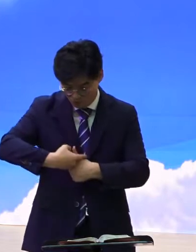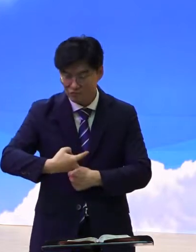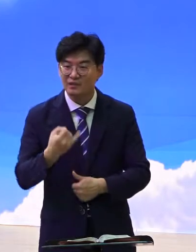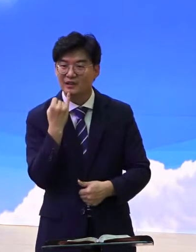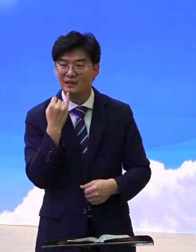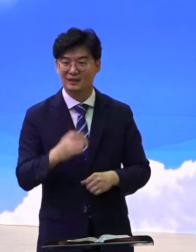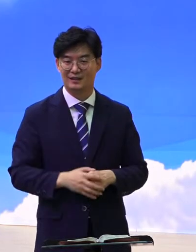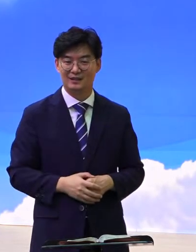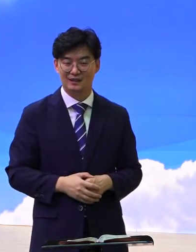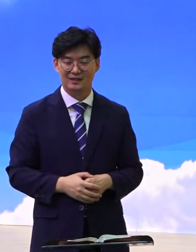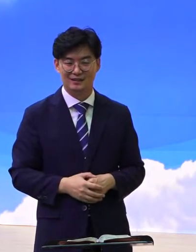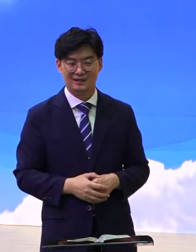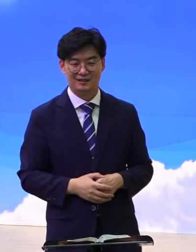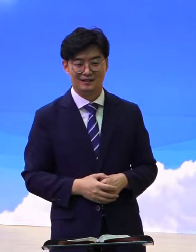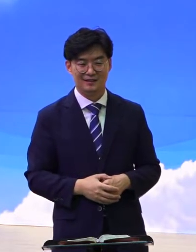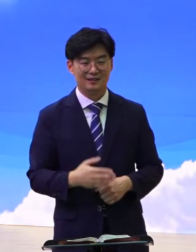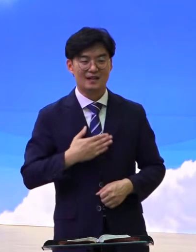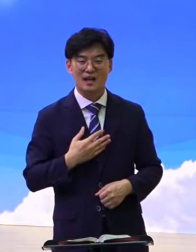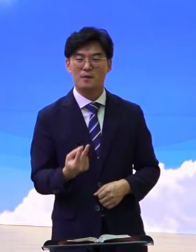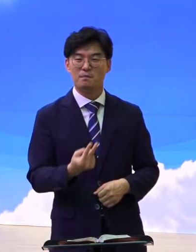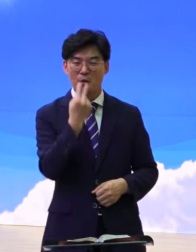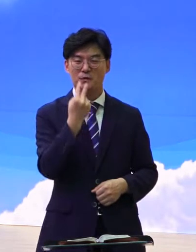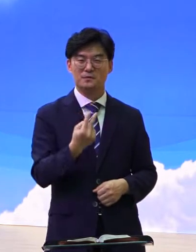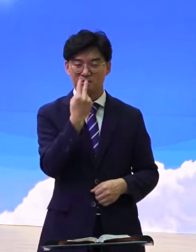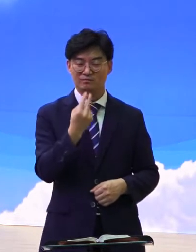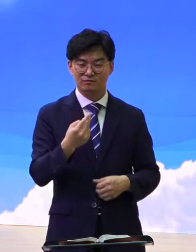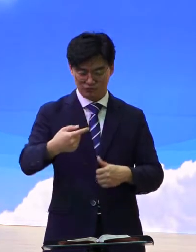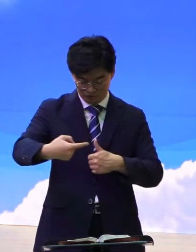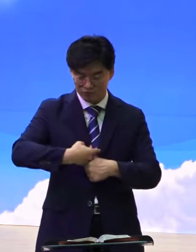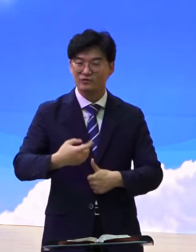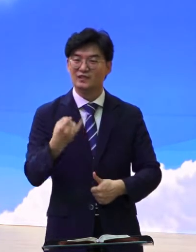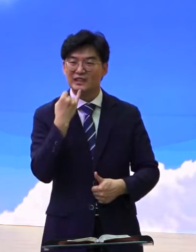걸고 담대하게 외쳤던 것입니다.